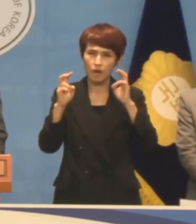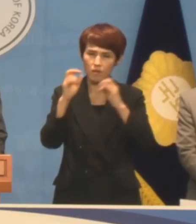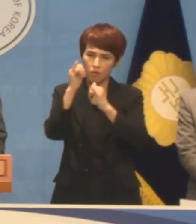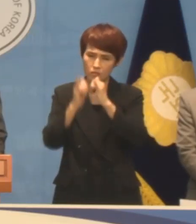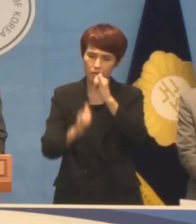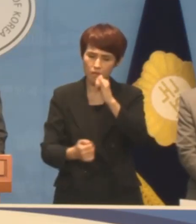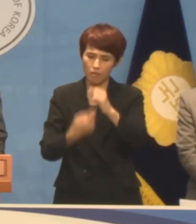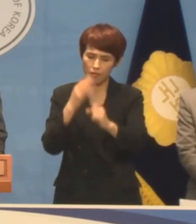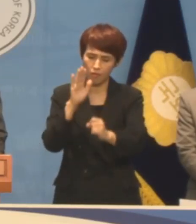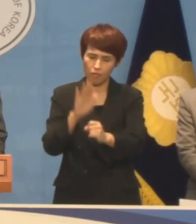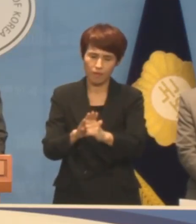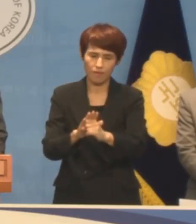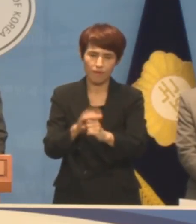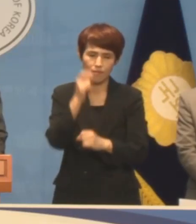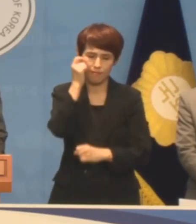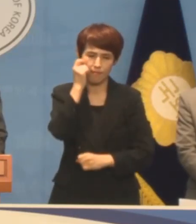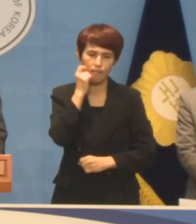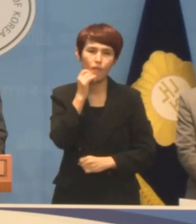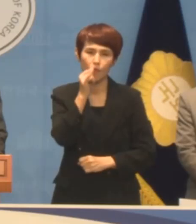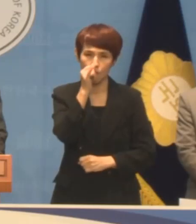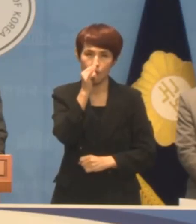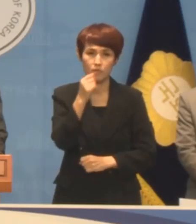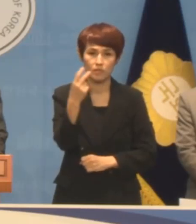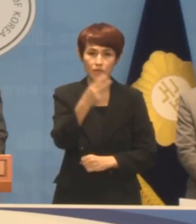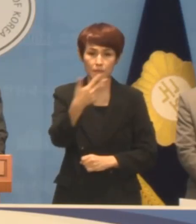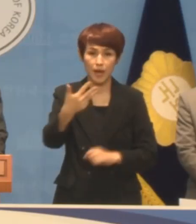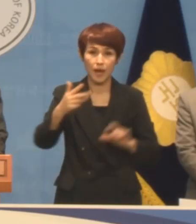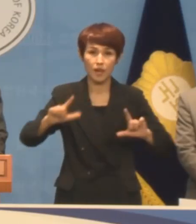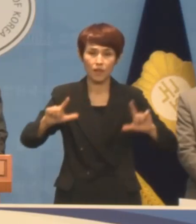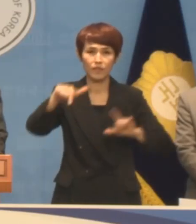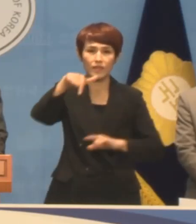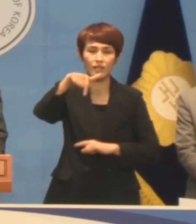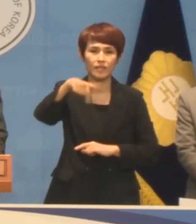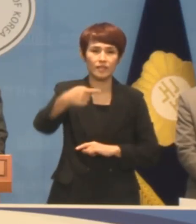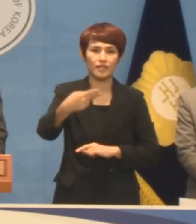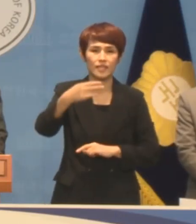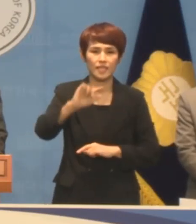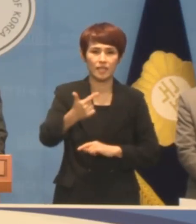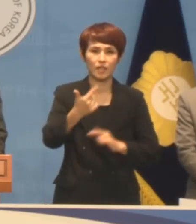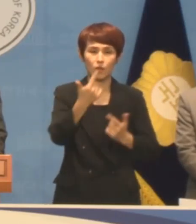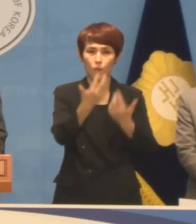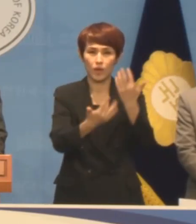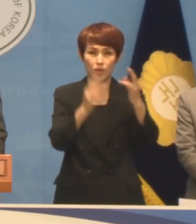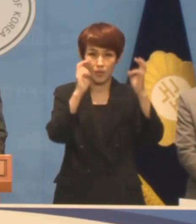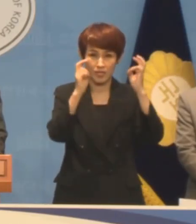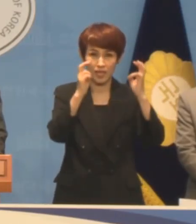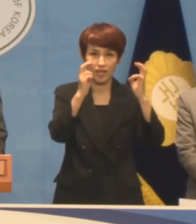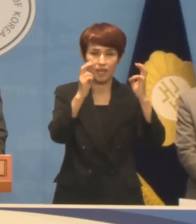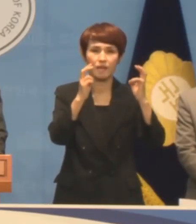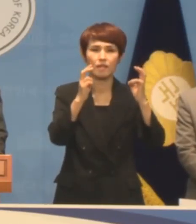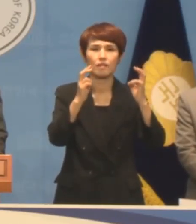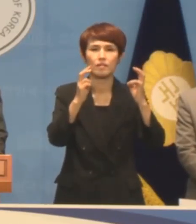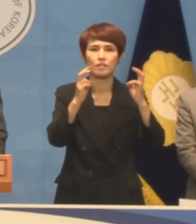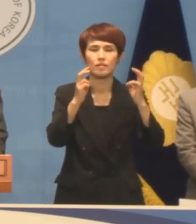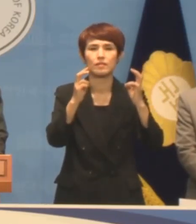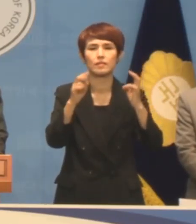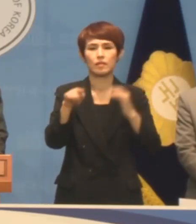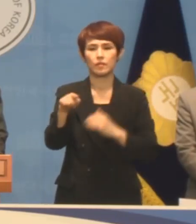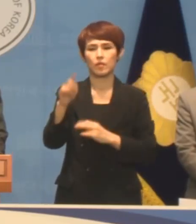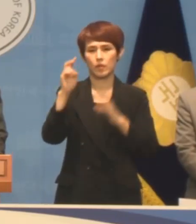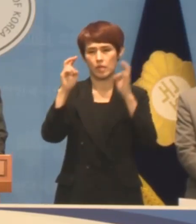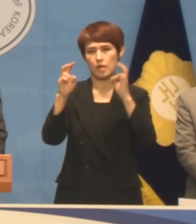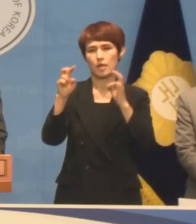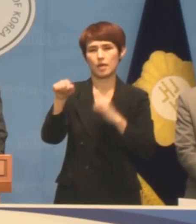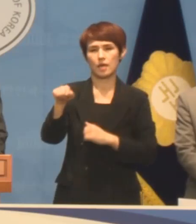있습니다. 지난 2008년 전시인 그린 화재 시절 글로벌 금융위기로 회사가